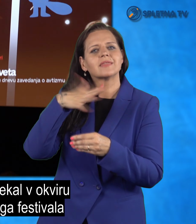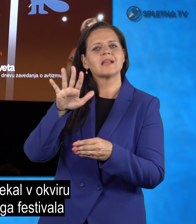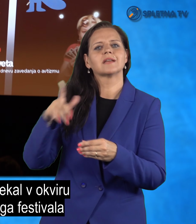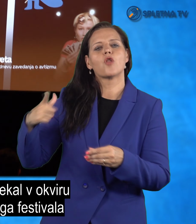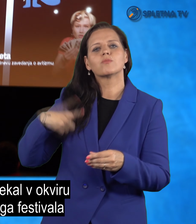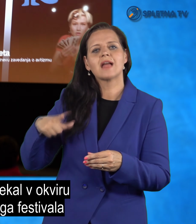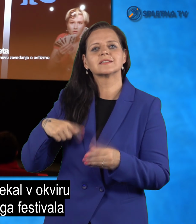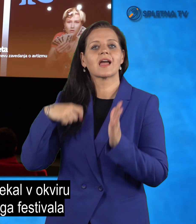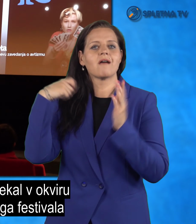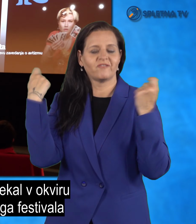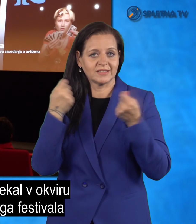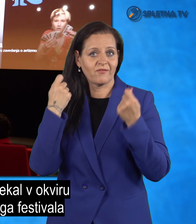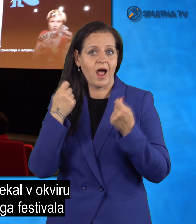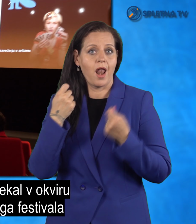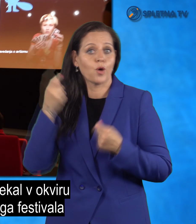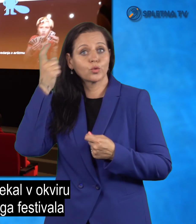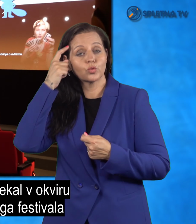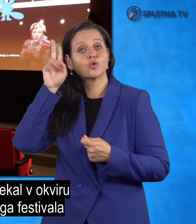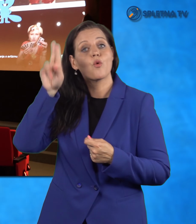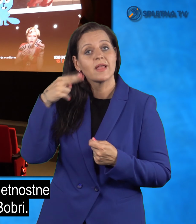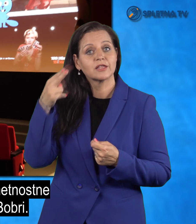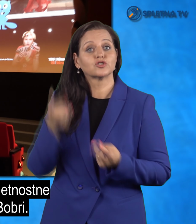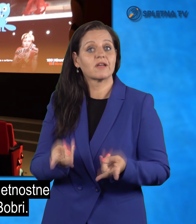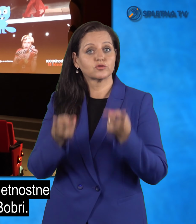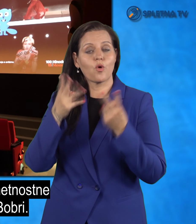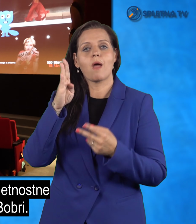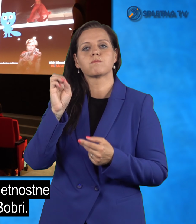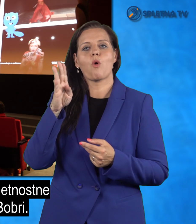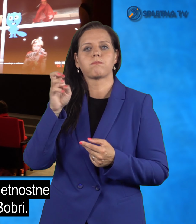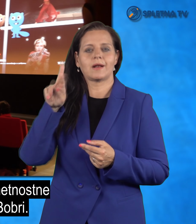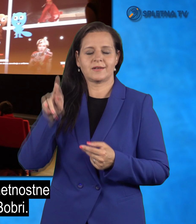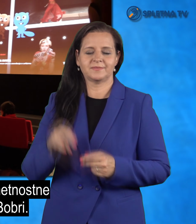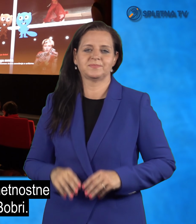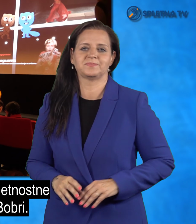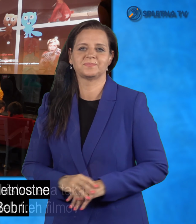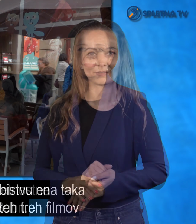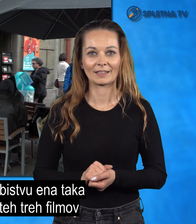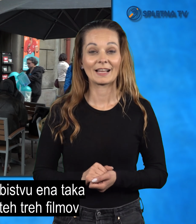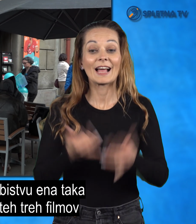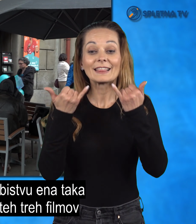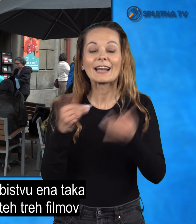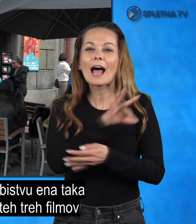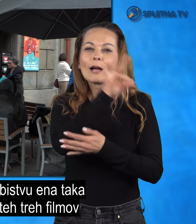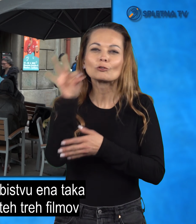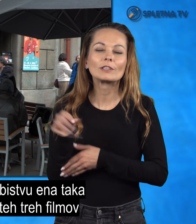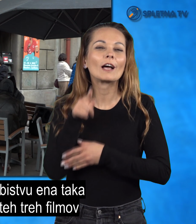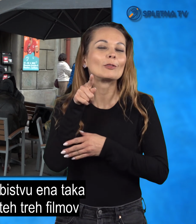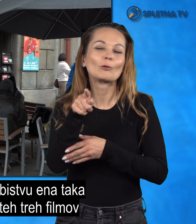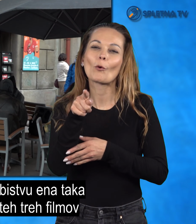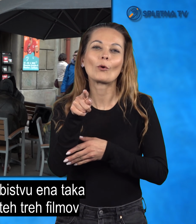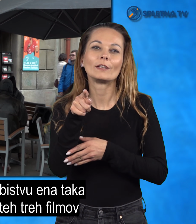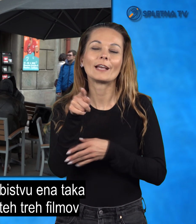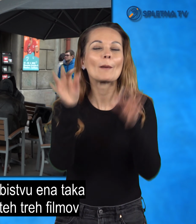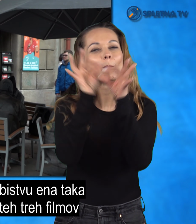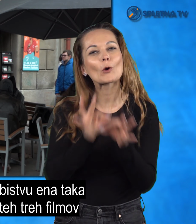15. ljubljanskega festivala kulturno-umetnostne vzgoje Bobri. Današnji dan je ena